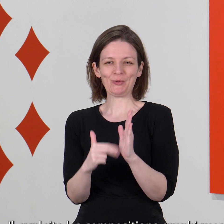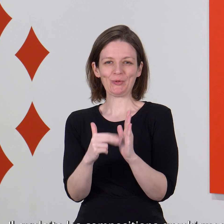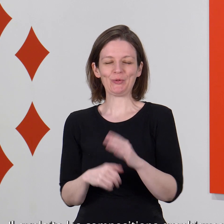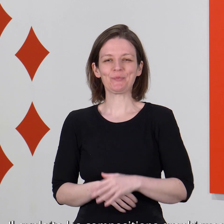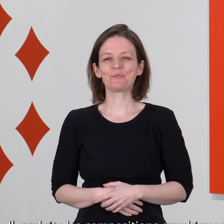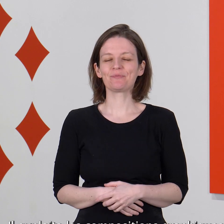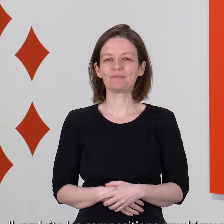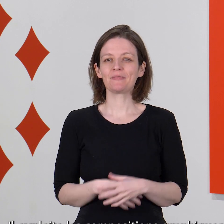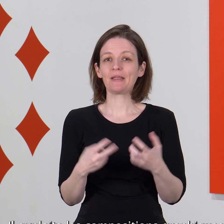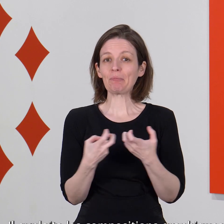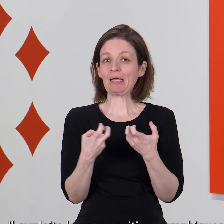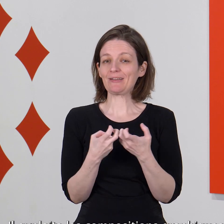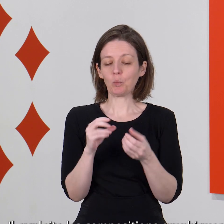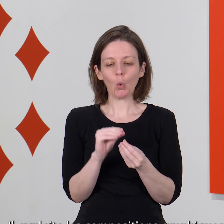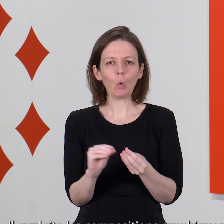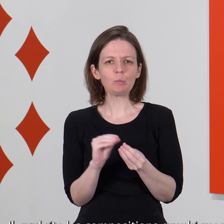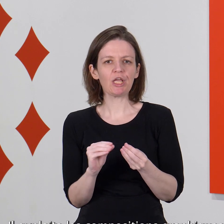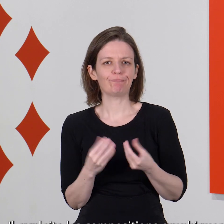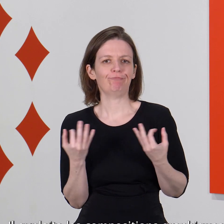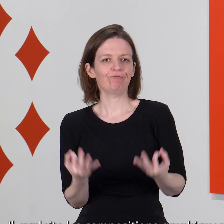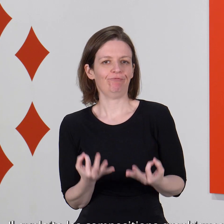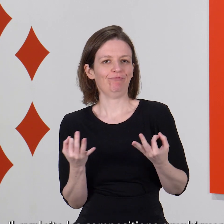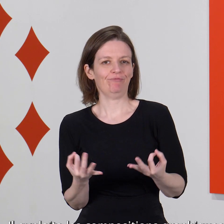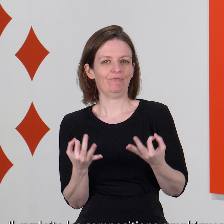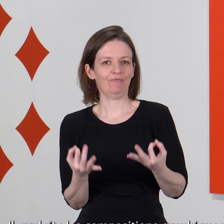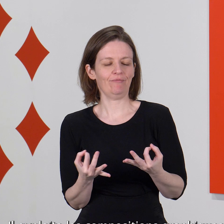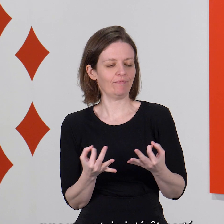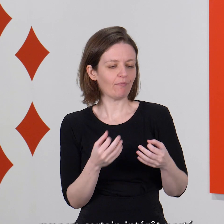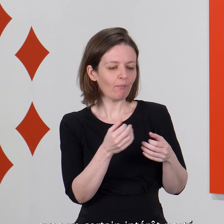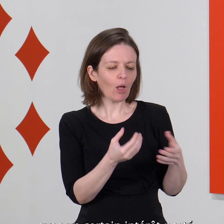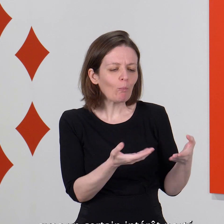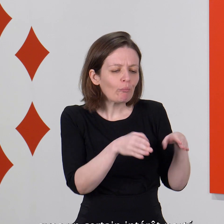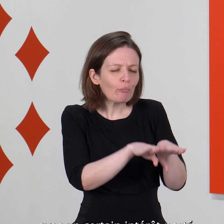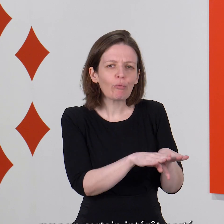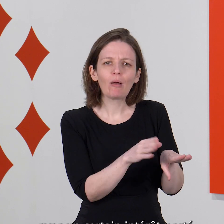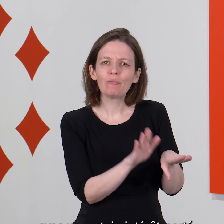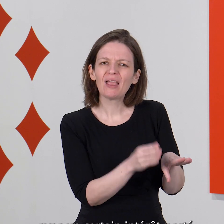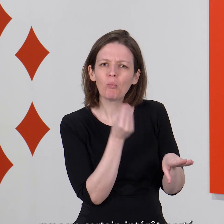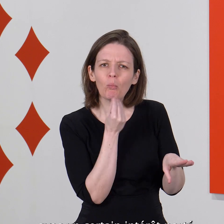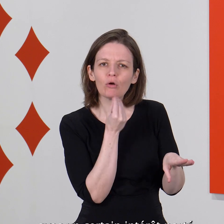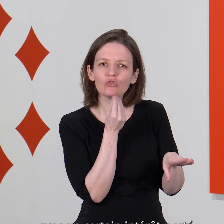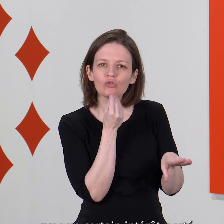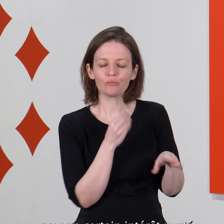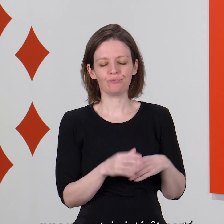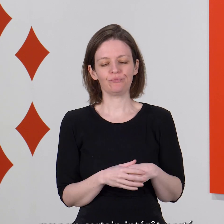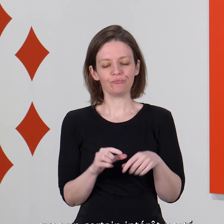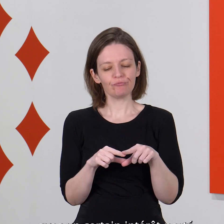exploite les compositions graphiques qui habillent les objets qui nous entourent avec un certain intérêt porté au